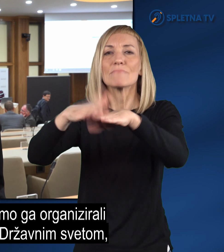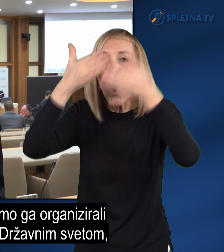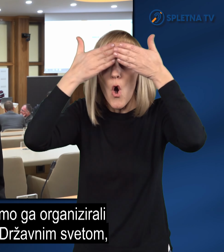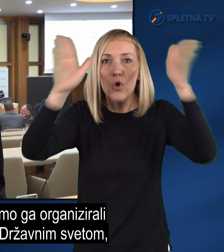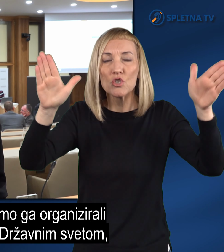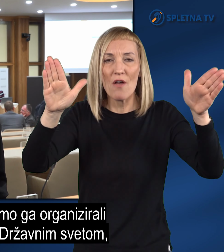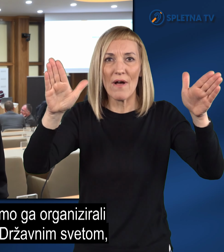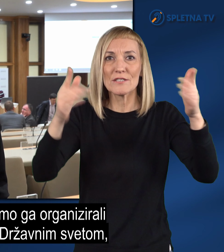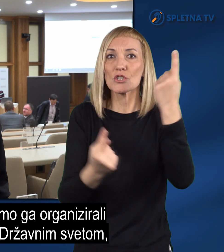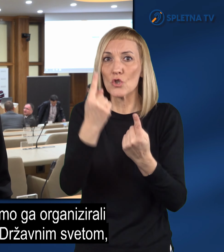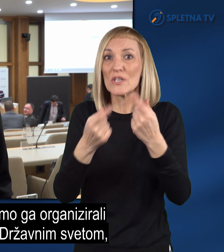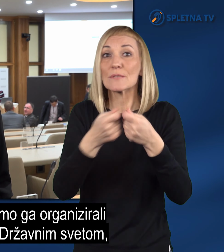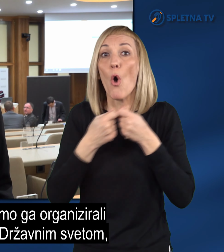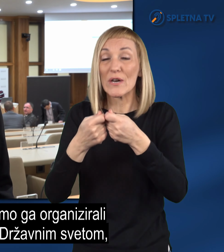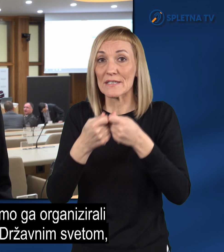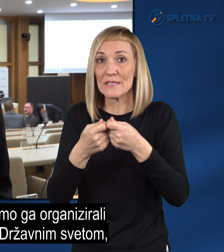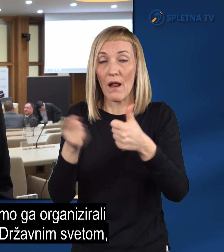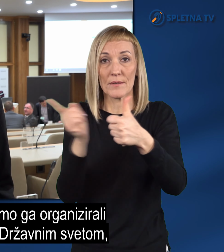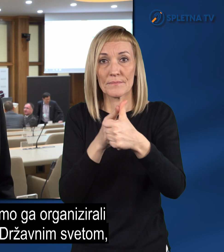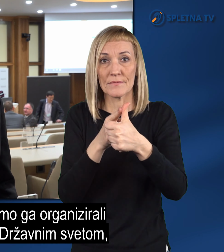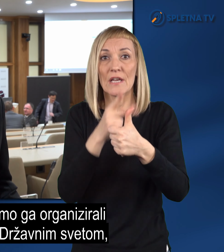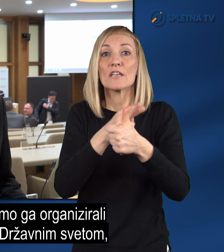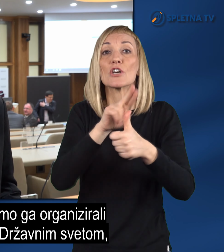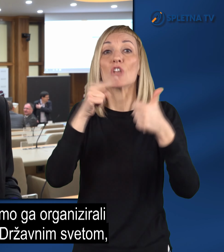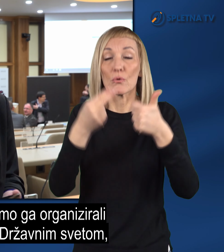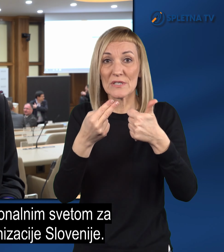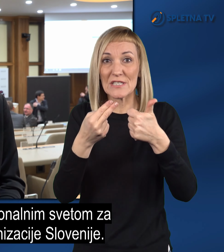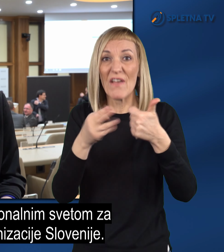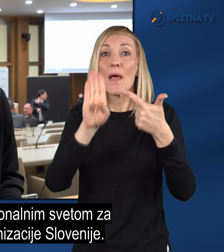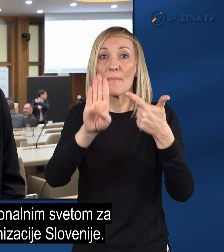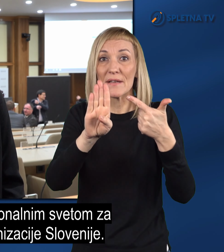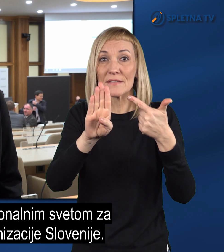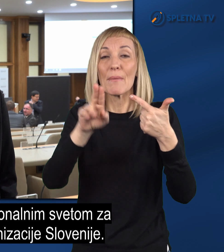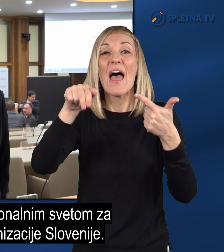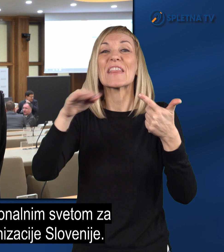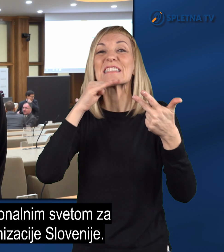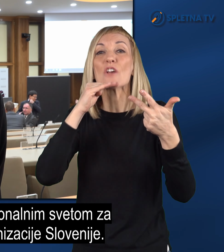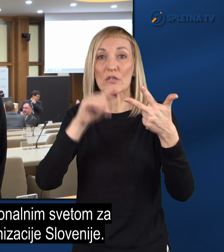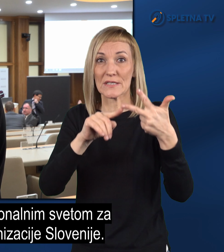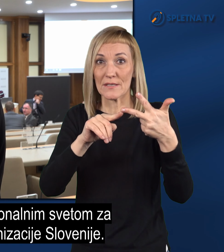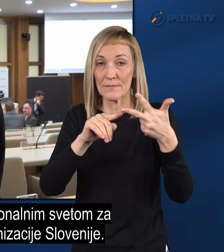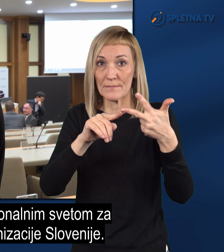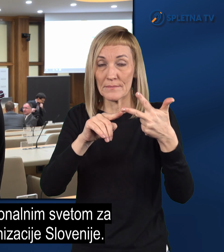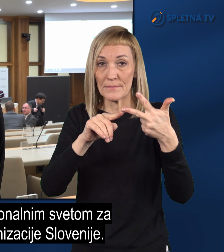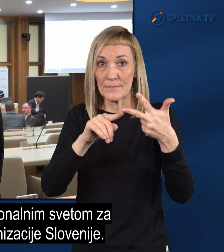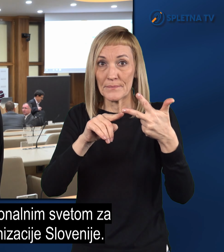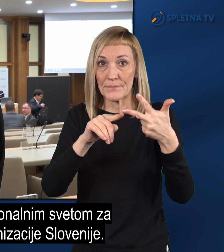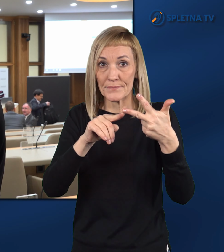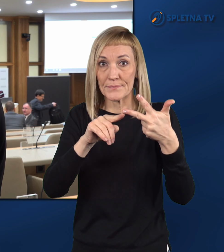na tem nivoju, ki smo ga organizirali v sodelovanju z Državnim svetom Beletrino in Nacionalnim svetom za invalidske